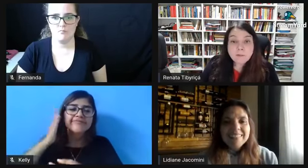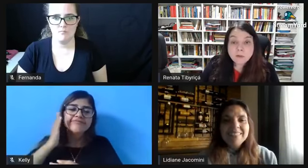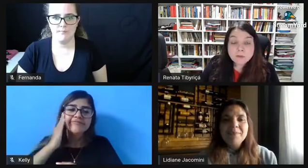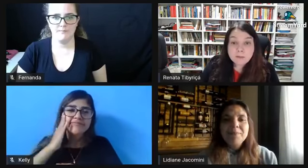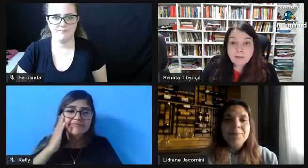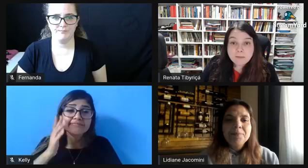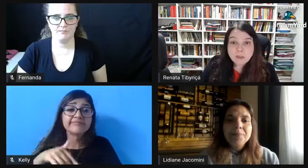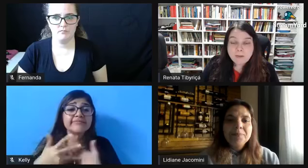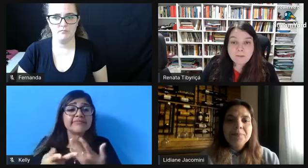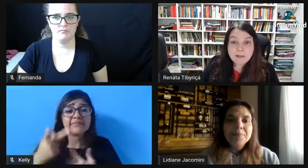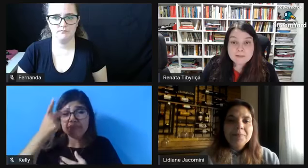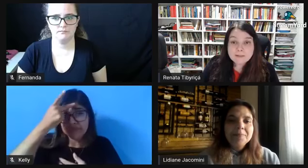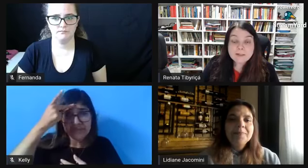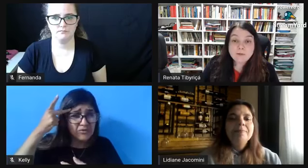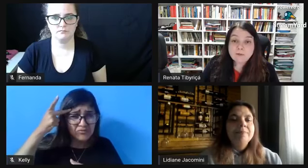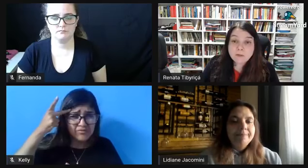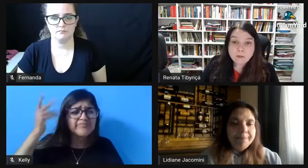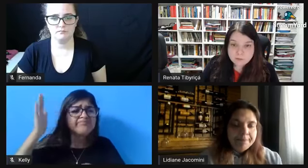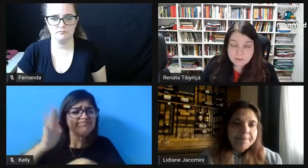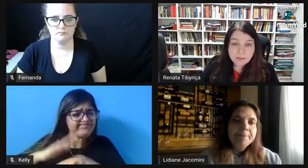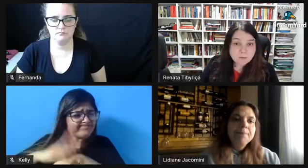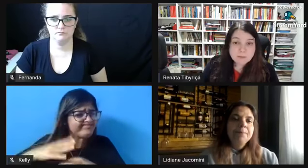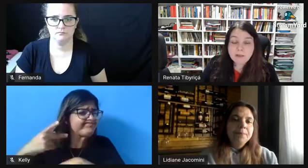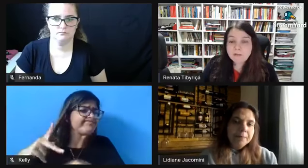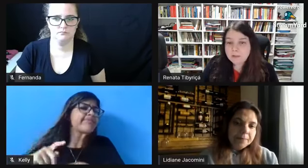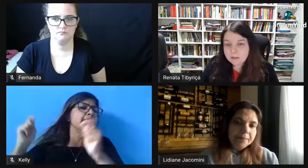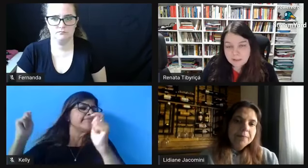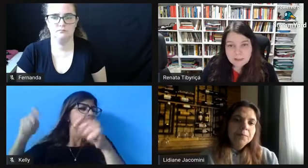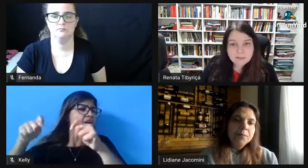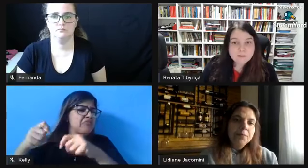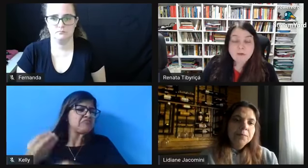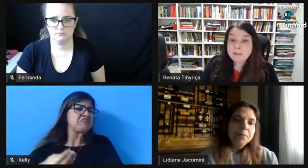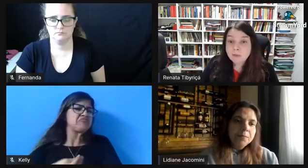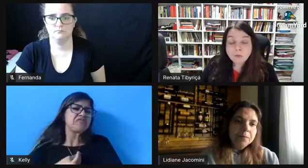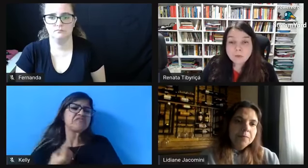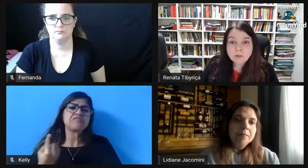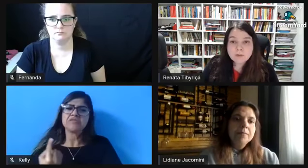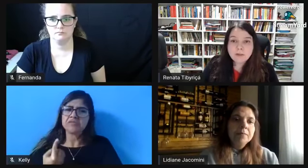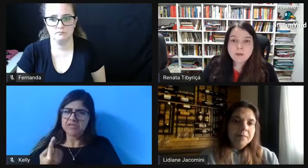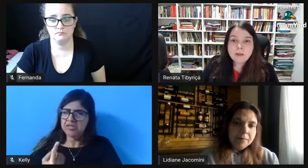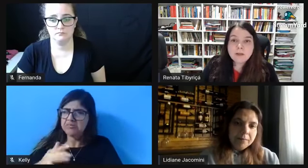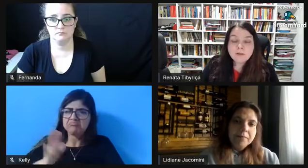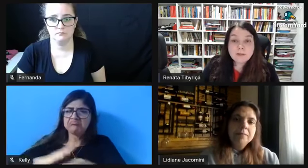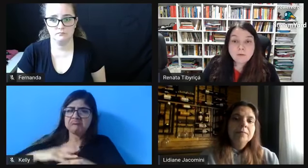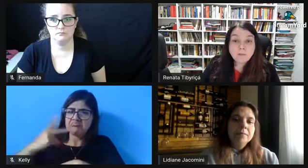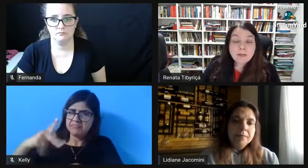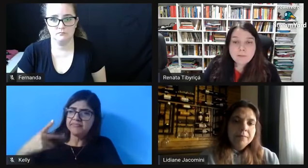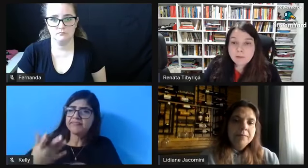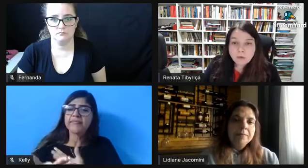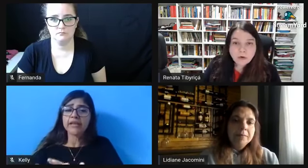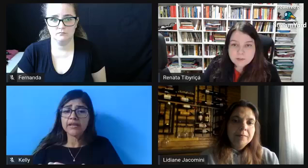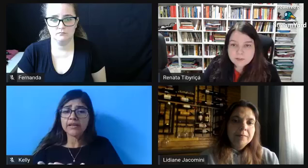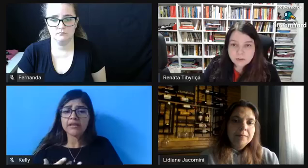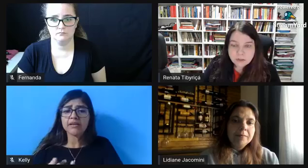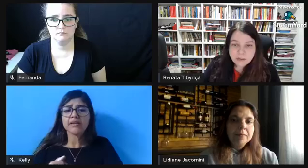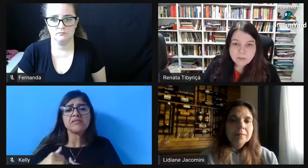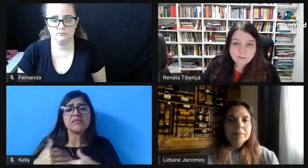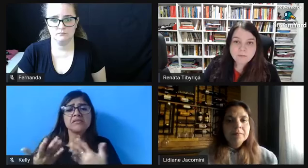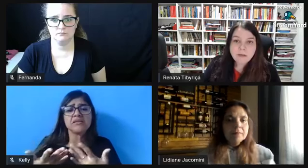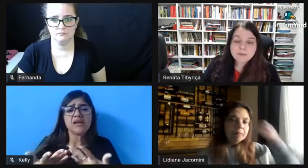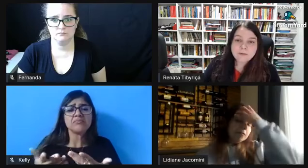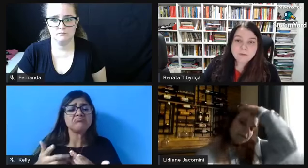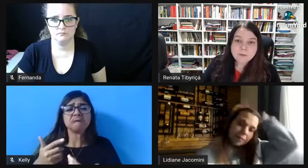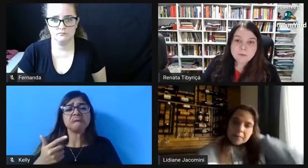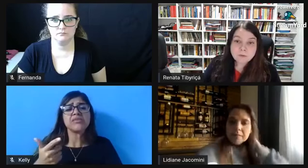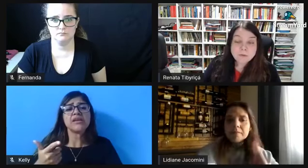eles são pessoas plenamente capazes, eles vivem sozinhos, têm a vida deles, fazem tudo sozinhos. Então, assim, não faria menor